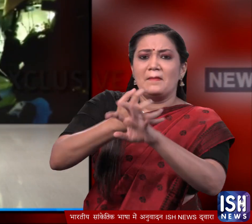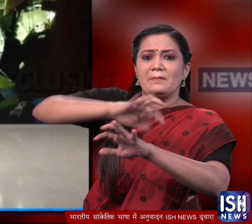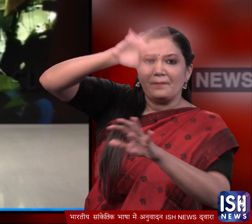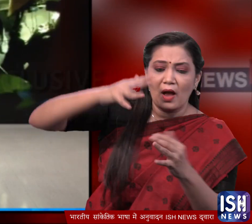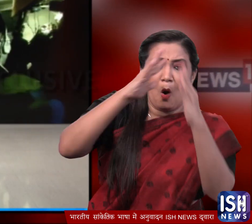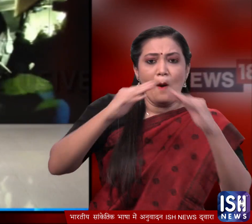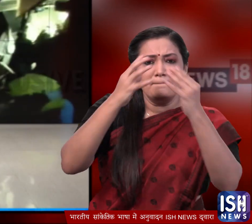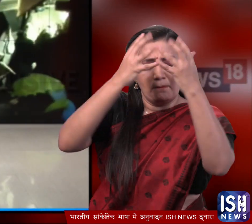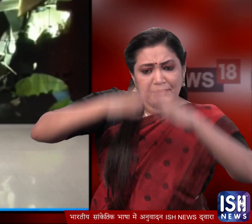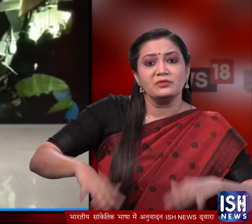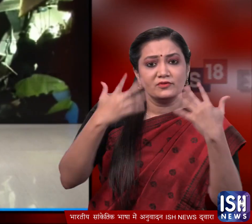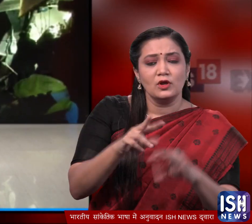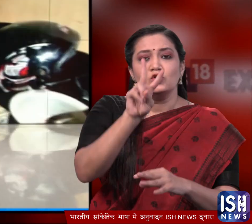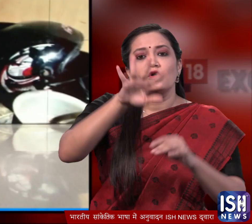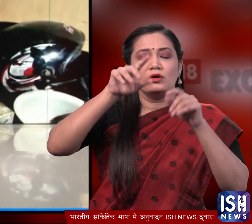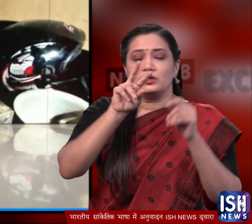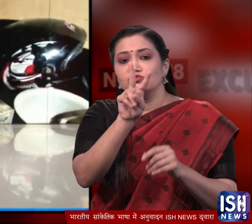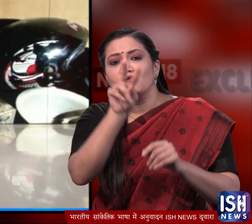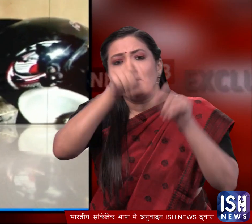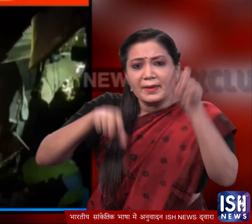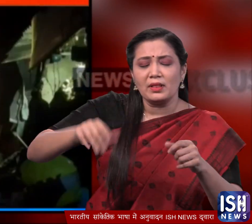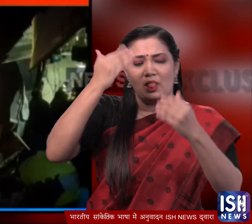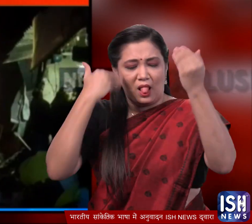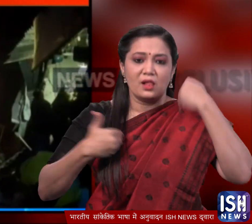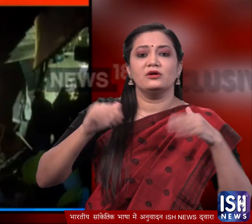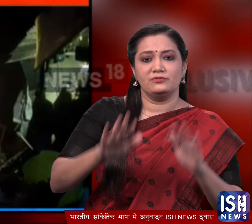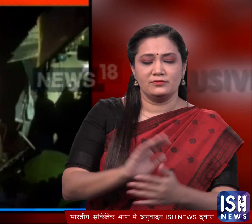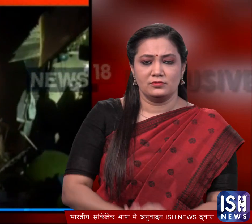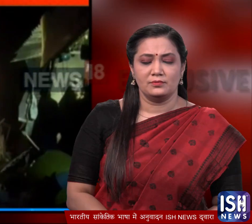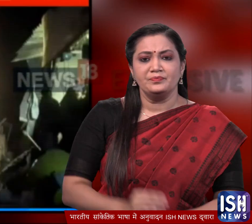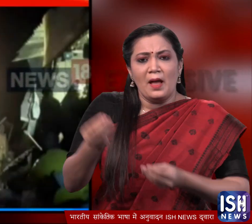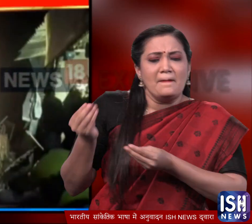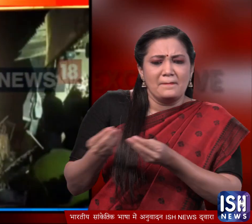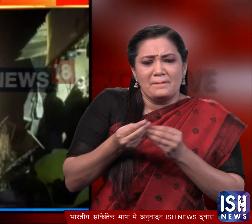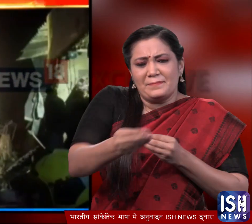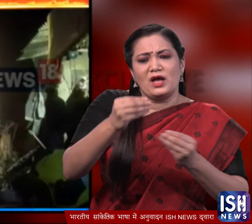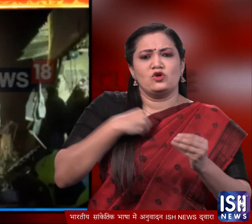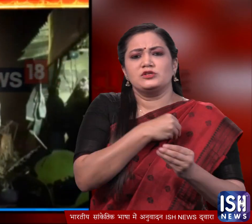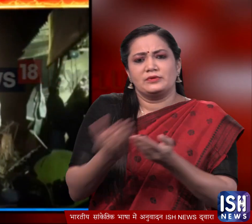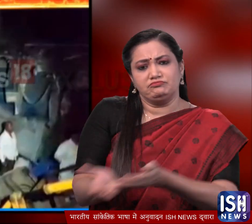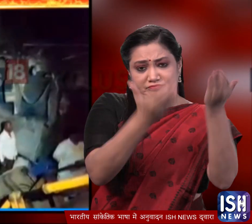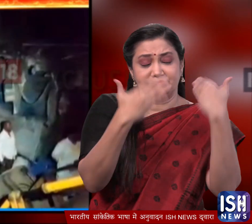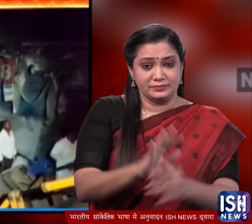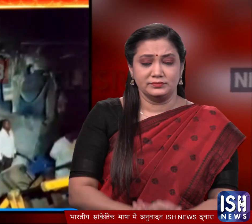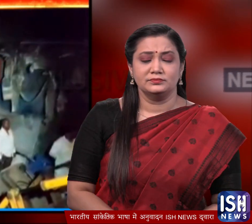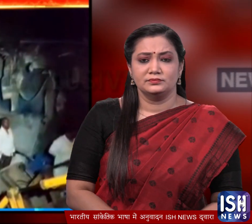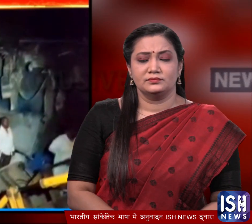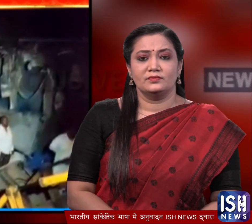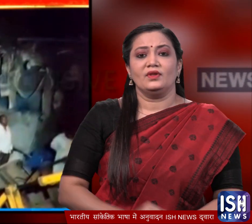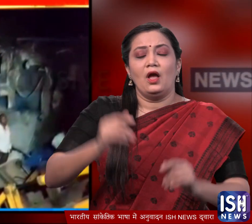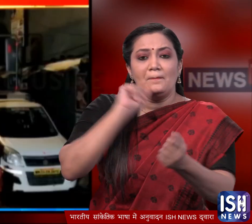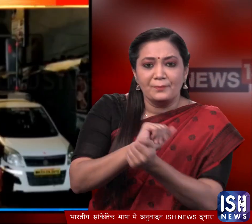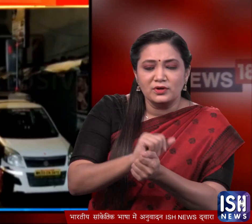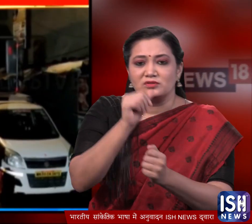कच्चे मकान मलबे में दब गए, जबकि 2 लोग घायल हो गए, जिन्हें नजदीक के अस्पताल में भर्ती करवाया गया। इसके बाद मौके पर